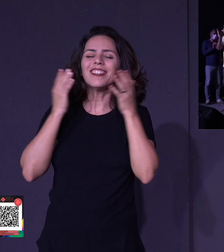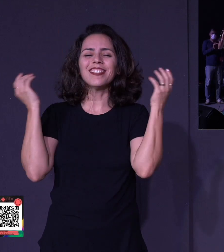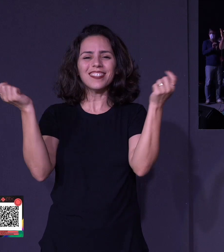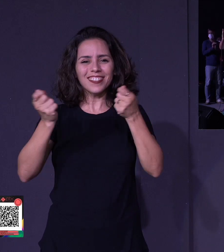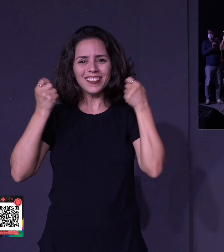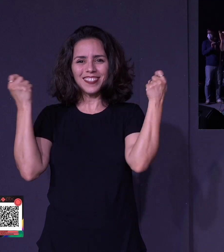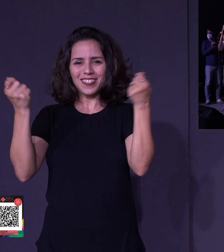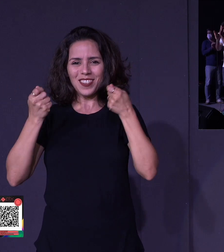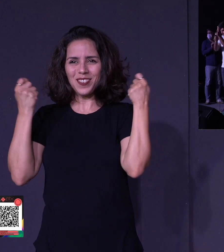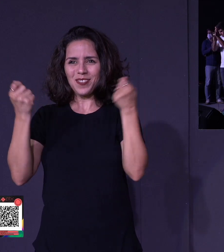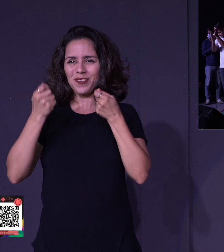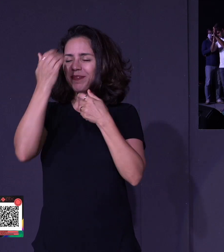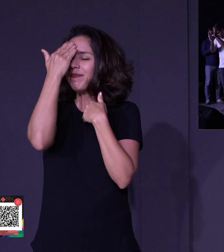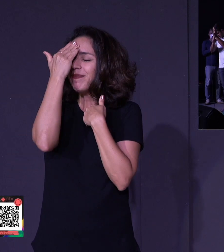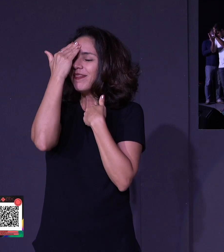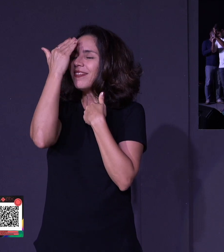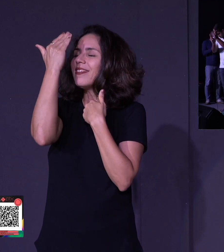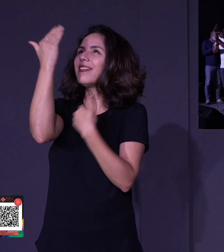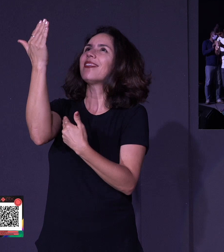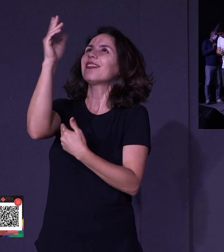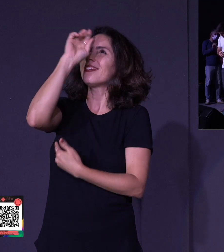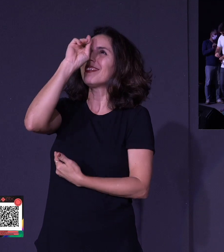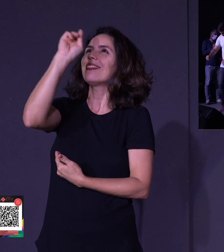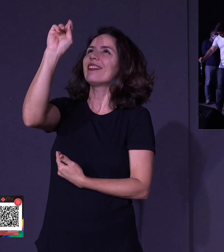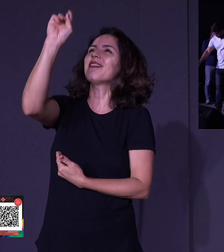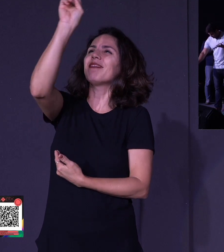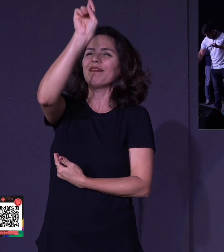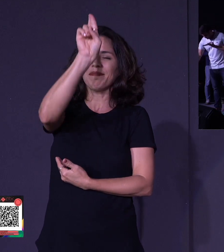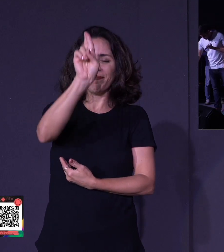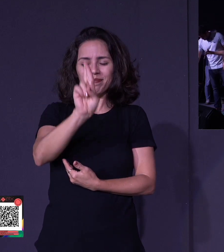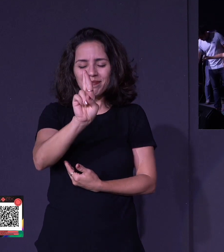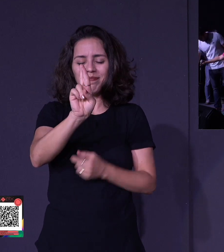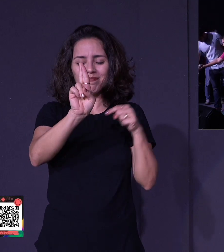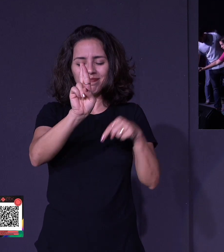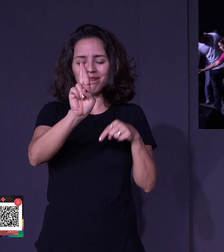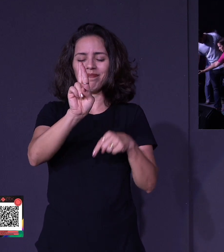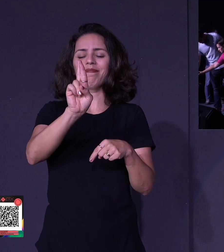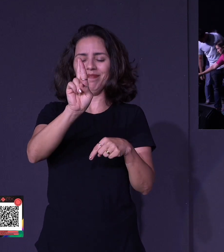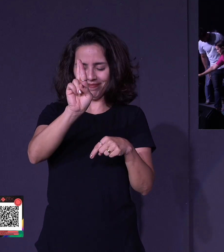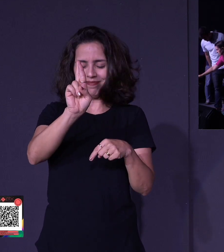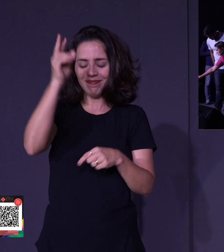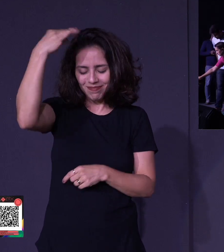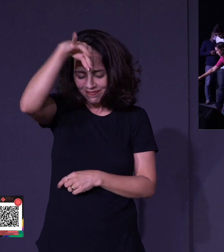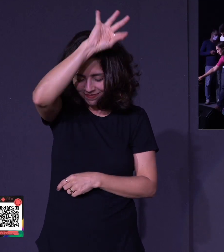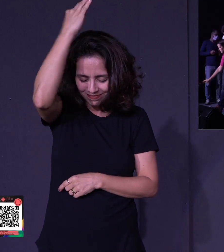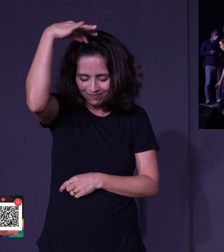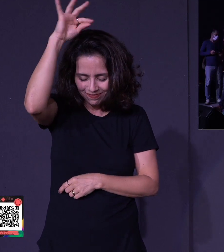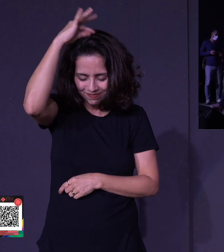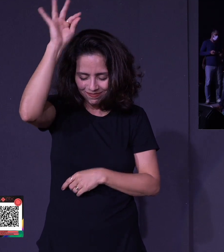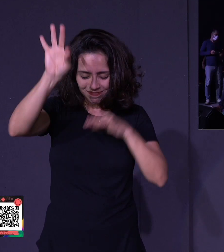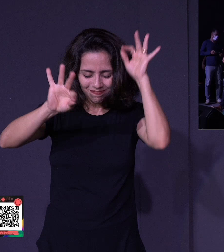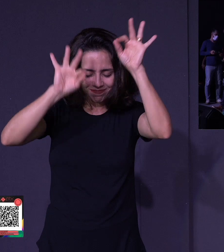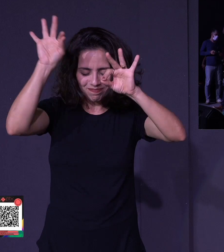aleluia. Obrigado, Senhor, pela Tua presença nesse lugar. Espírito Santo de Deus, continua a se